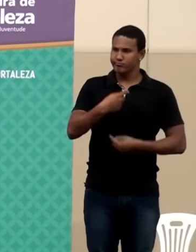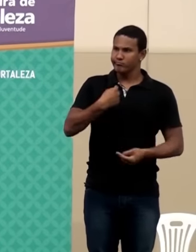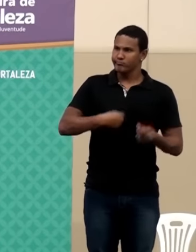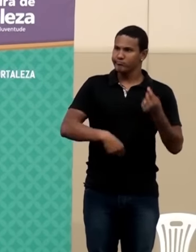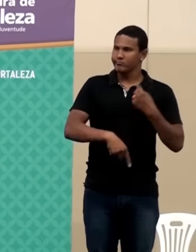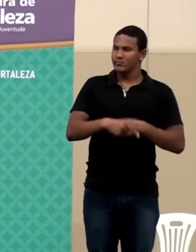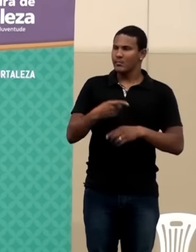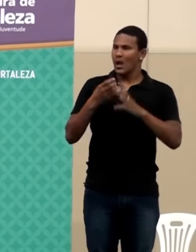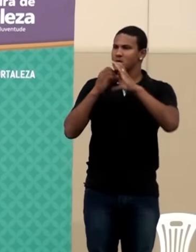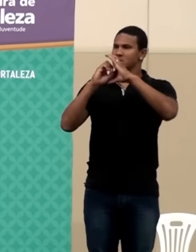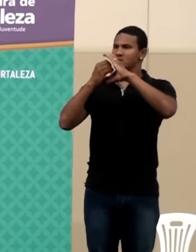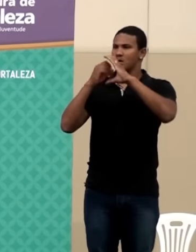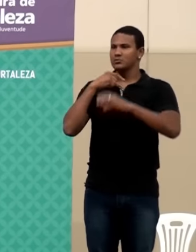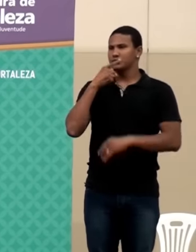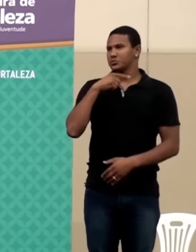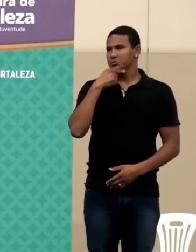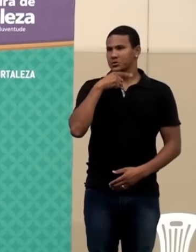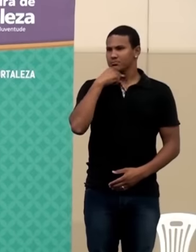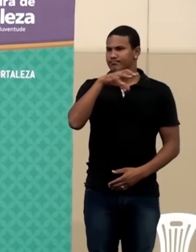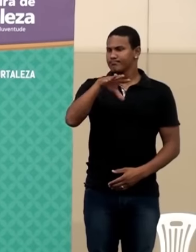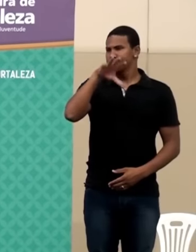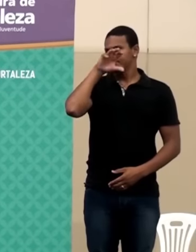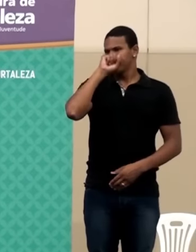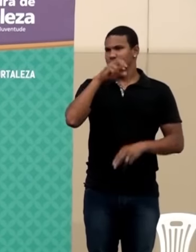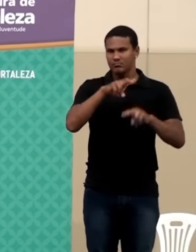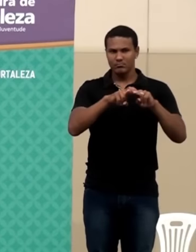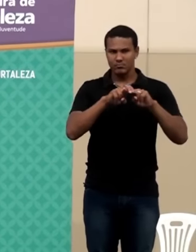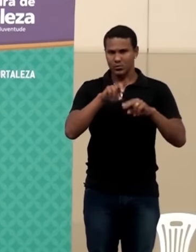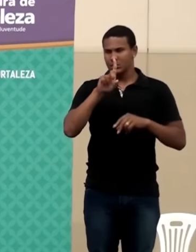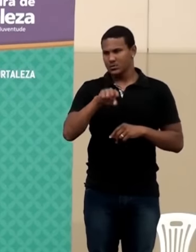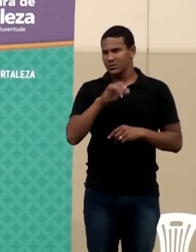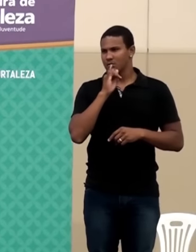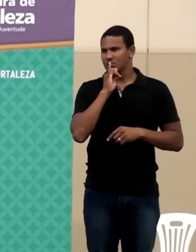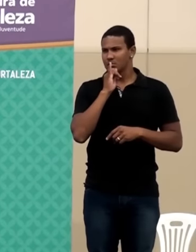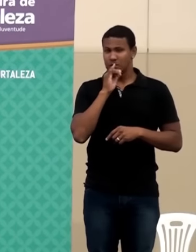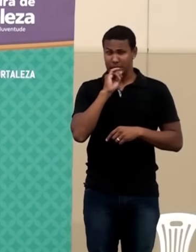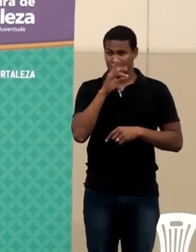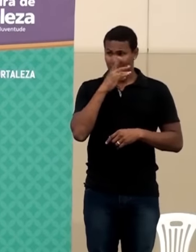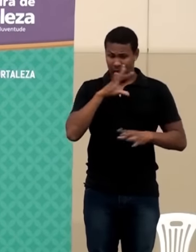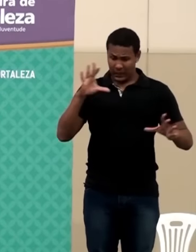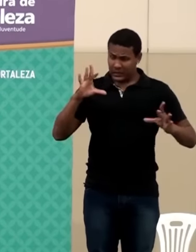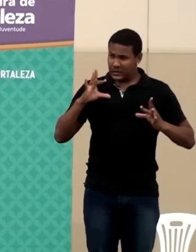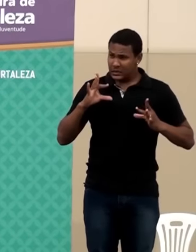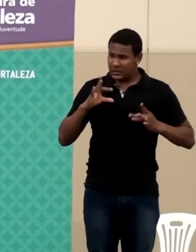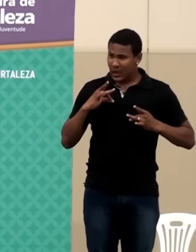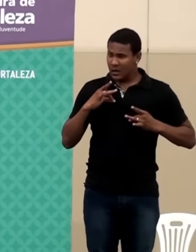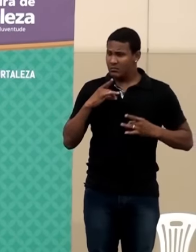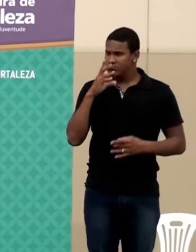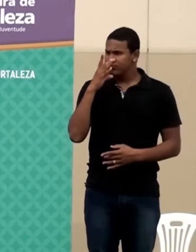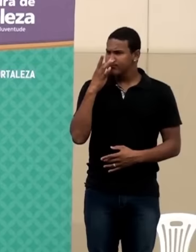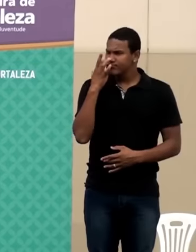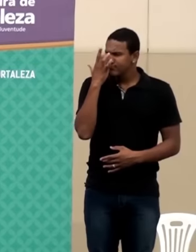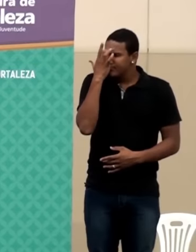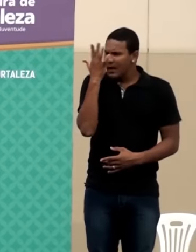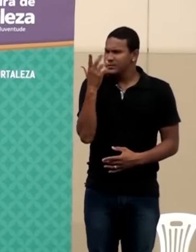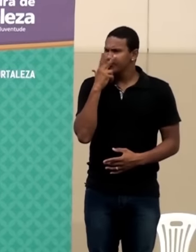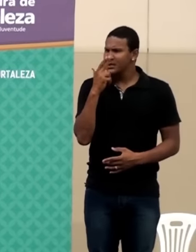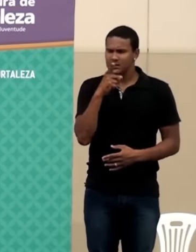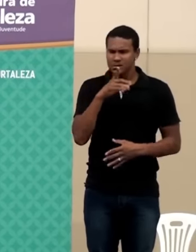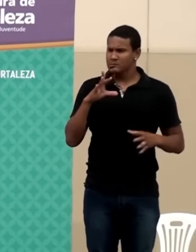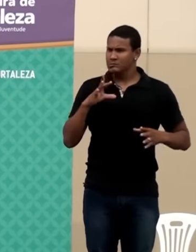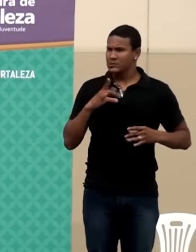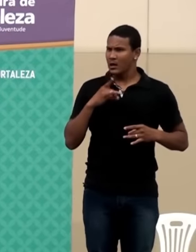celular. Como esse cianeto, ele se liga de forma muito estável às hemoglobinas, todas as hemoglobinas ocupadas